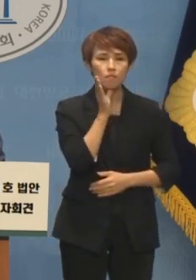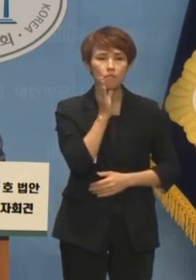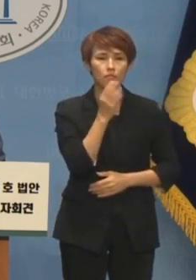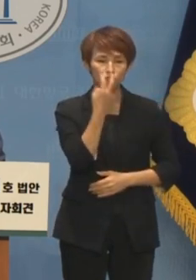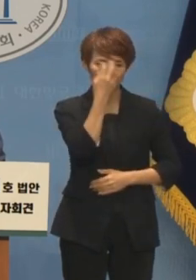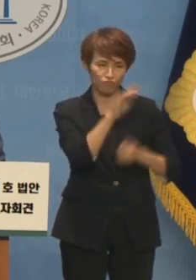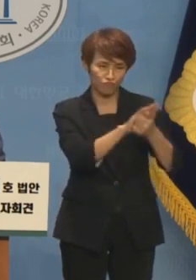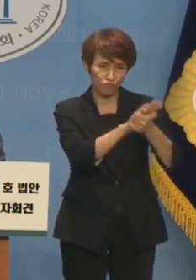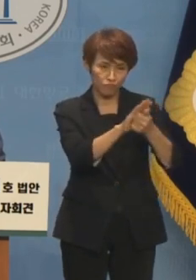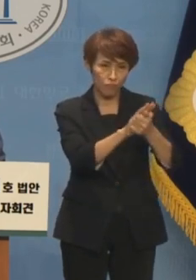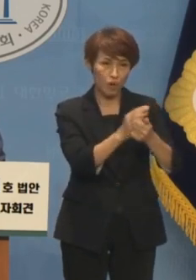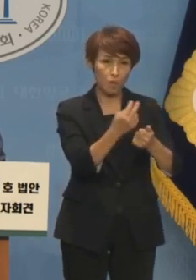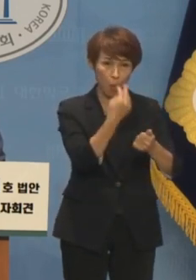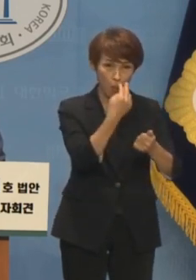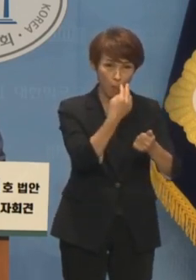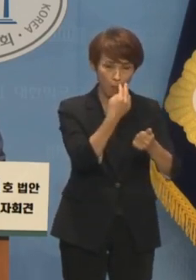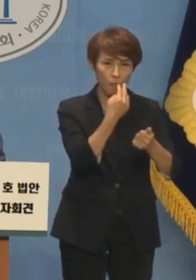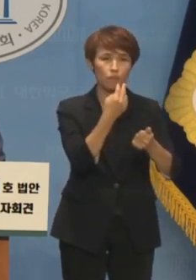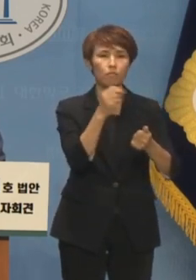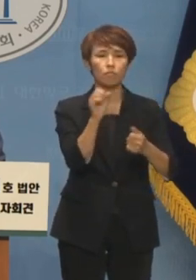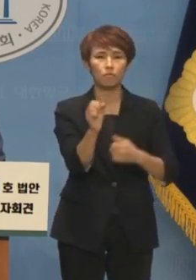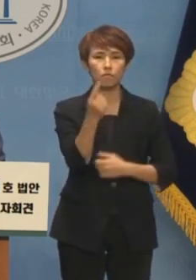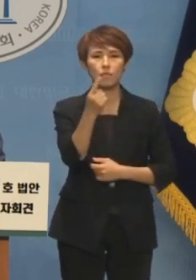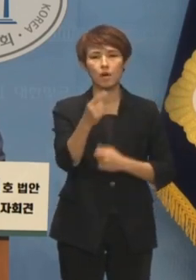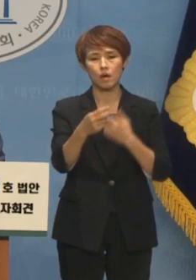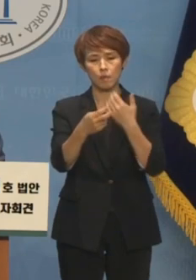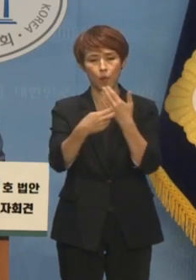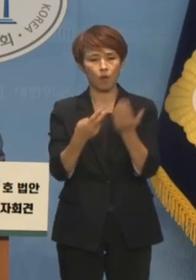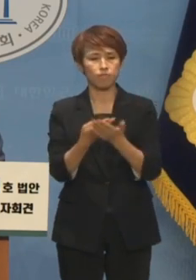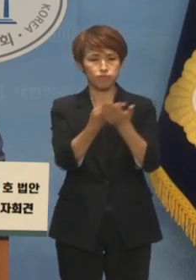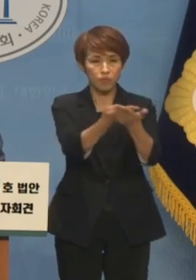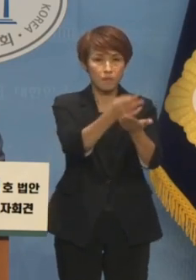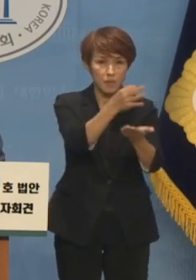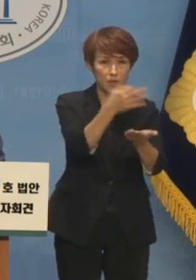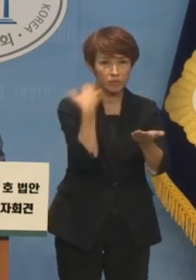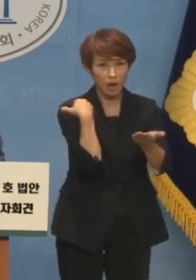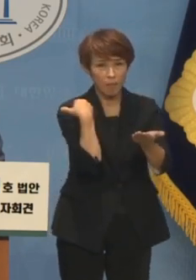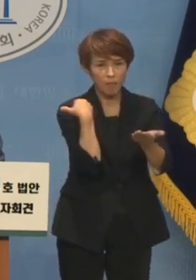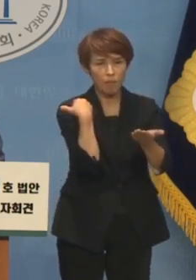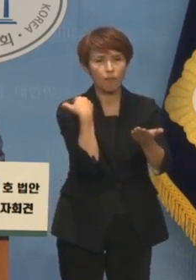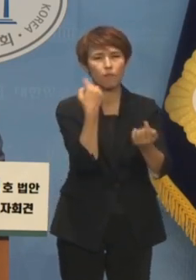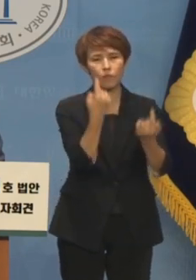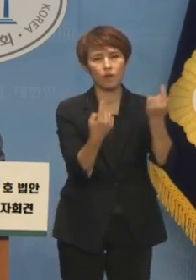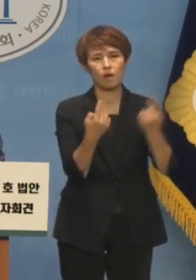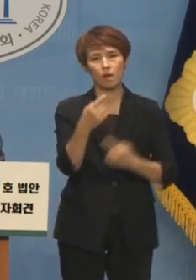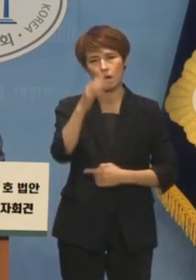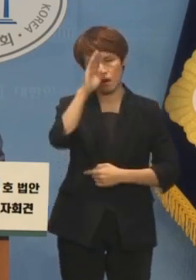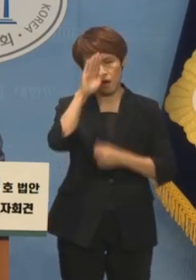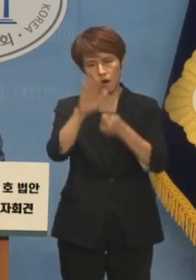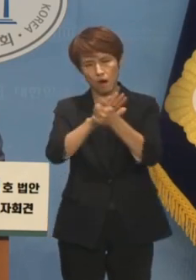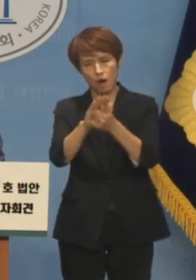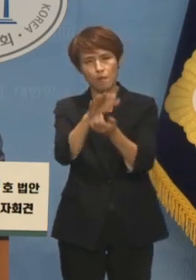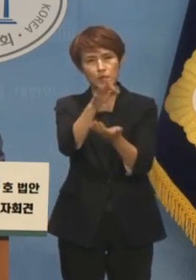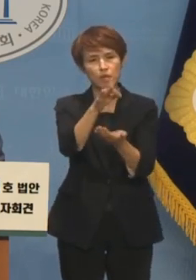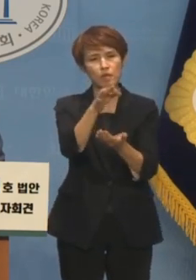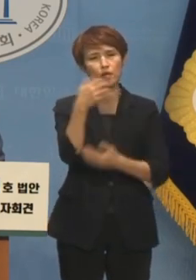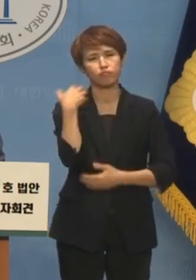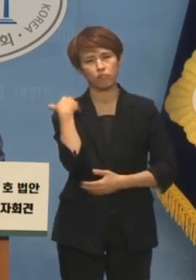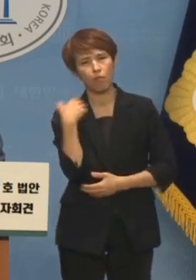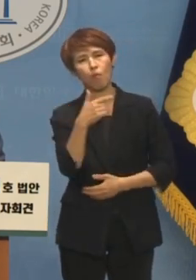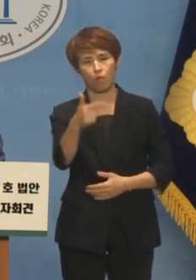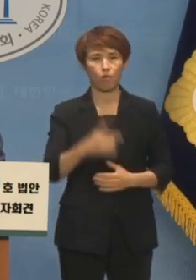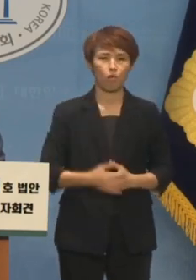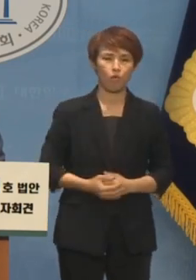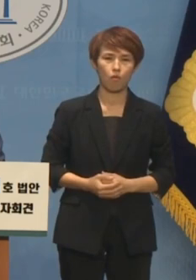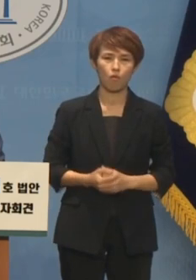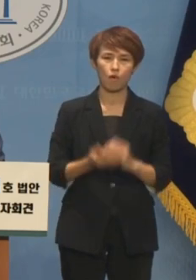인해서 진료비, 입원비의 부담보다는 간병비의 부담이 어마어마하게 높습니다.